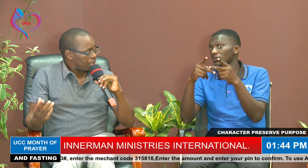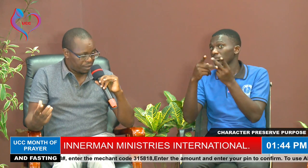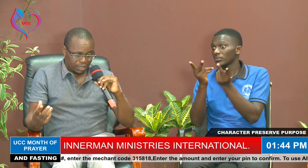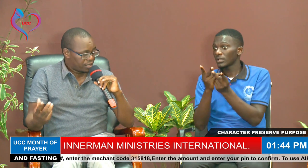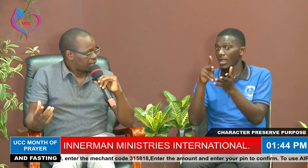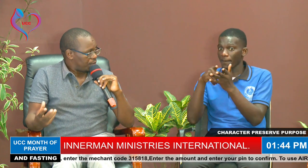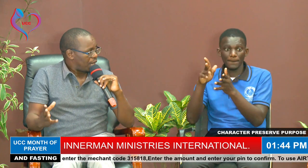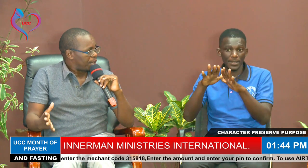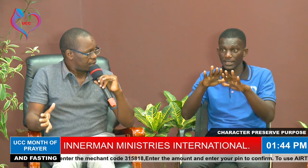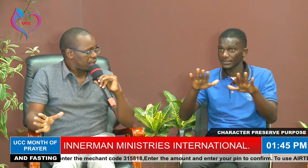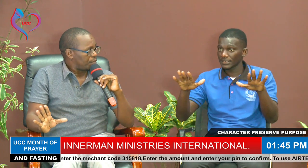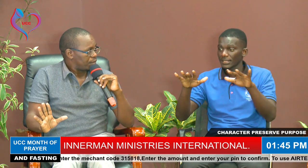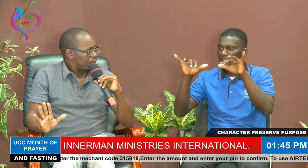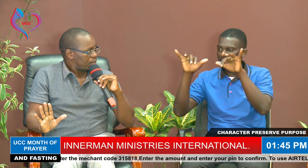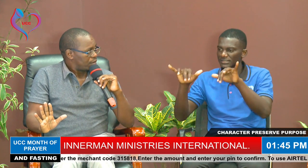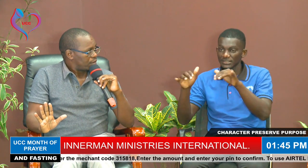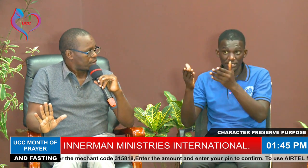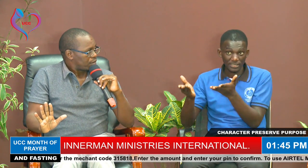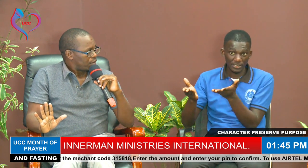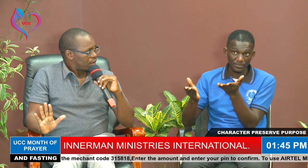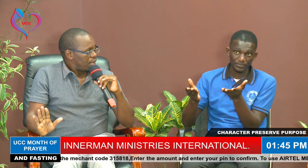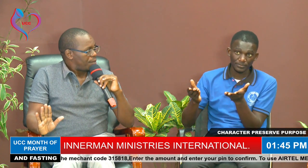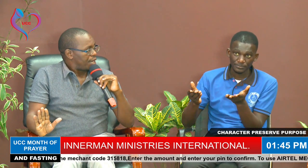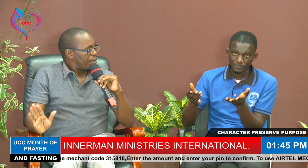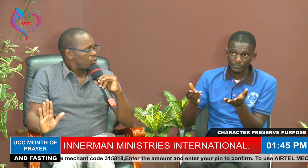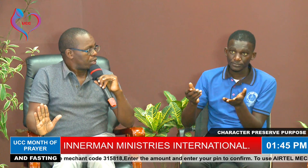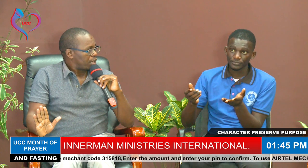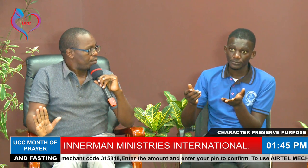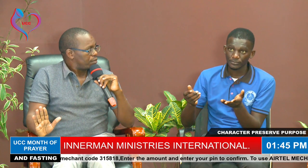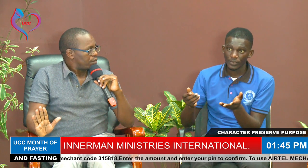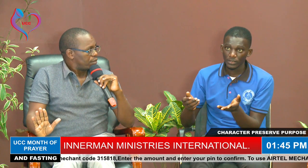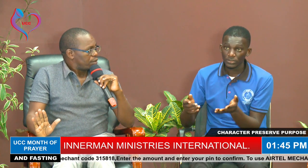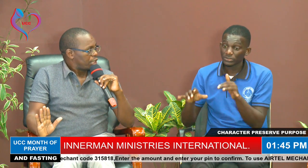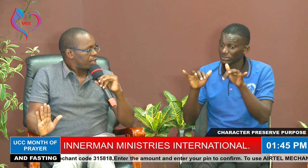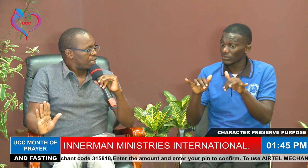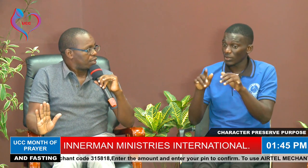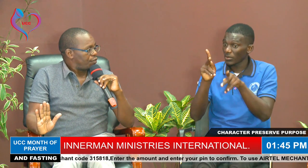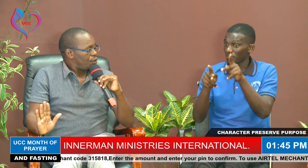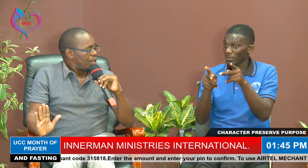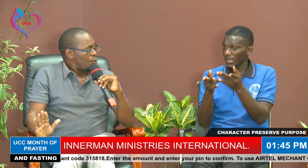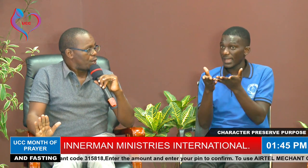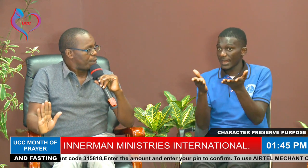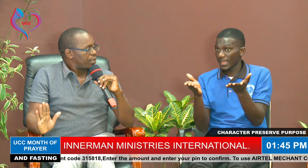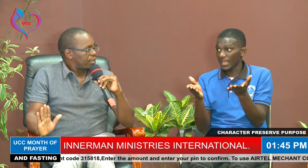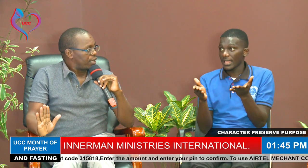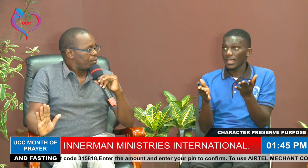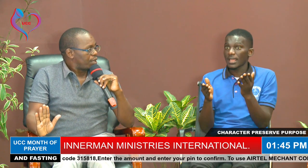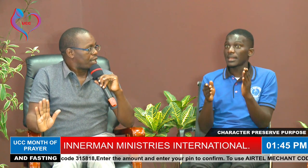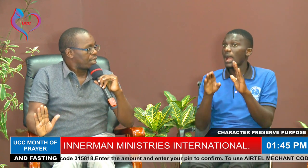ke Beth Sekem nabere Sekem. Nabera n'abantu be Sekem. Chapter 34 weyabere Sekem character